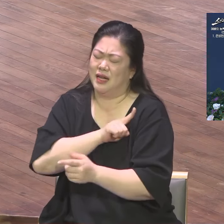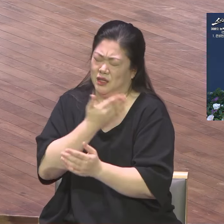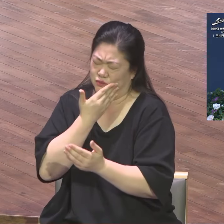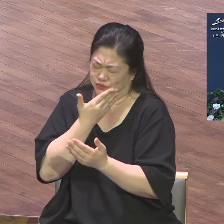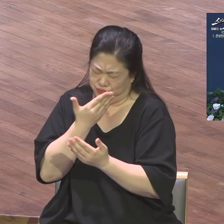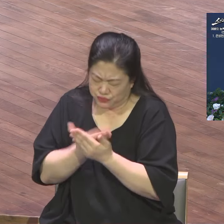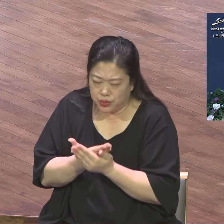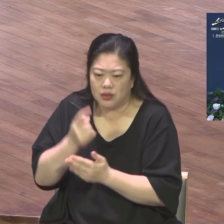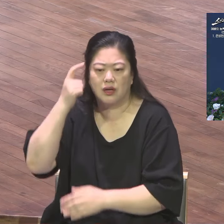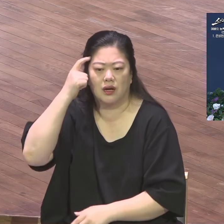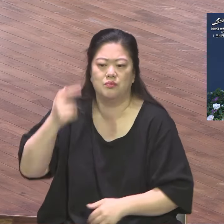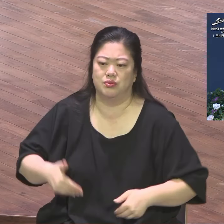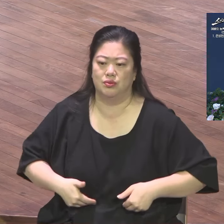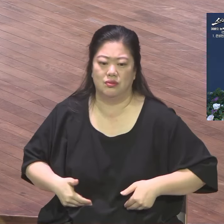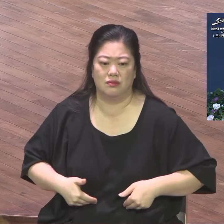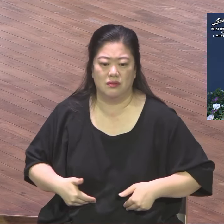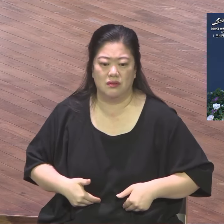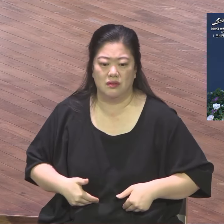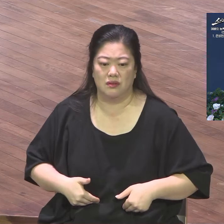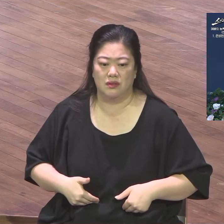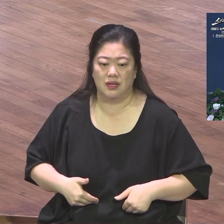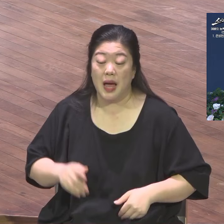것이 방해되면 그건 안 해야 돼요.